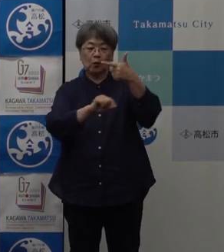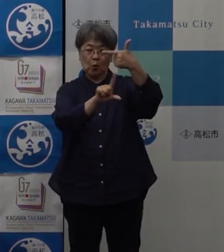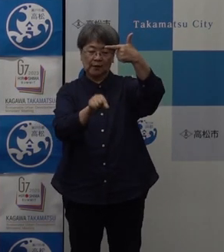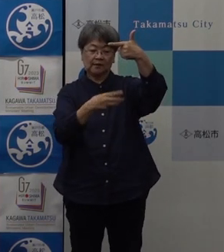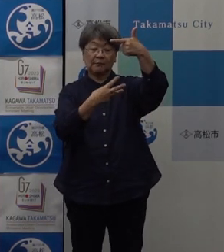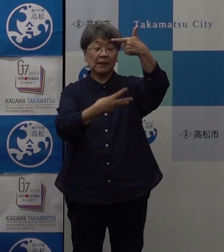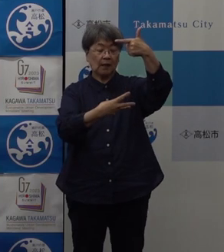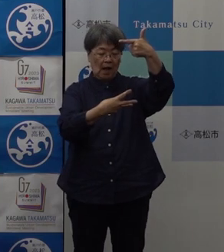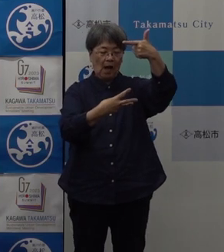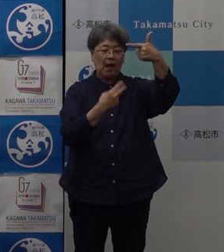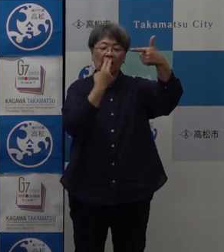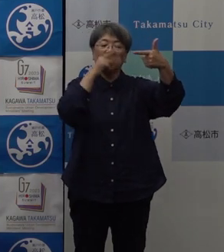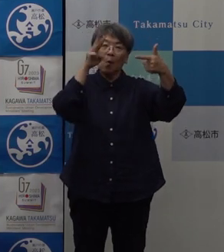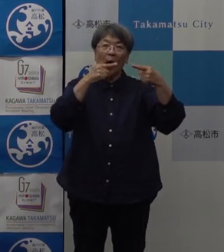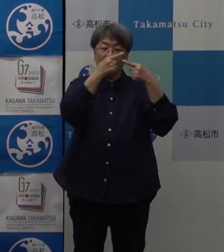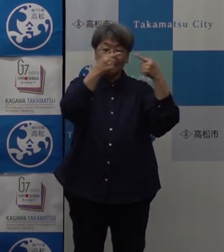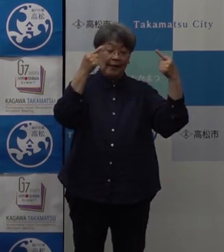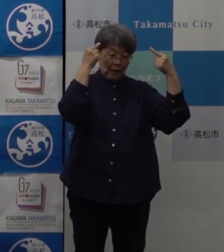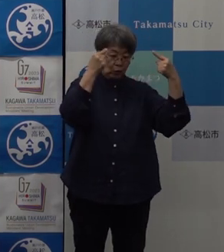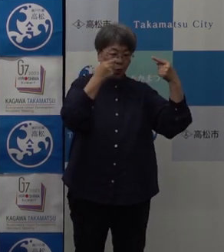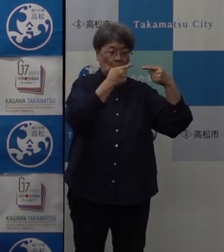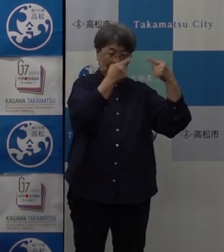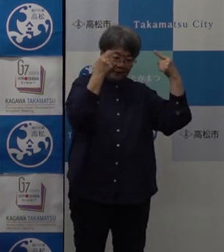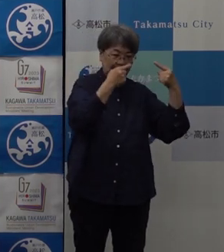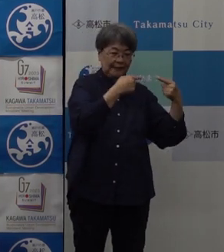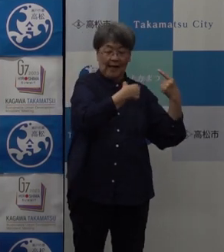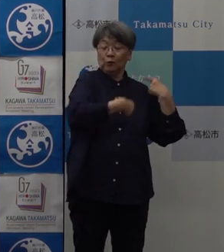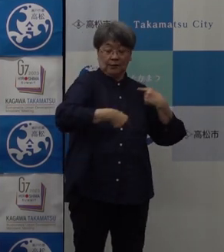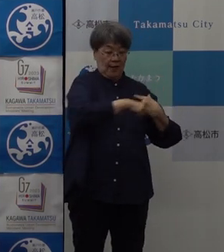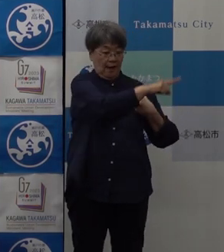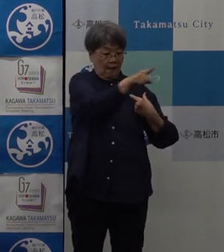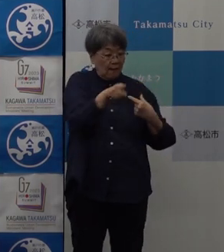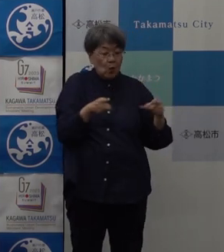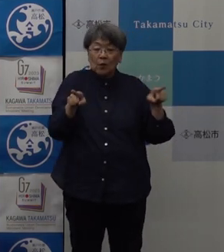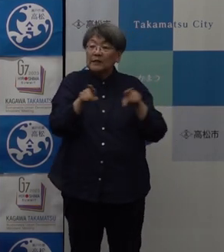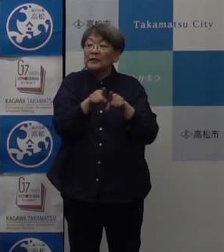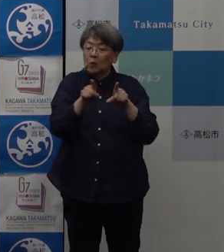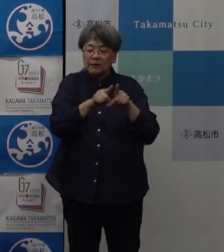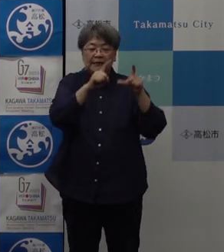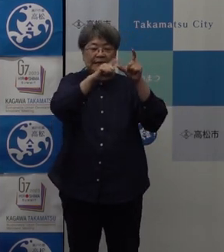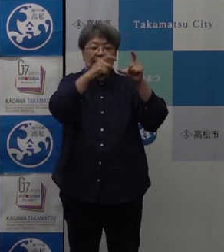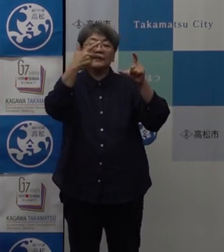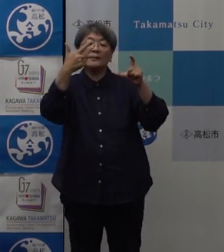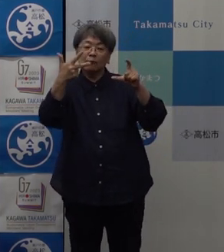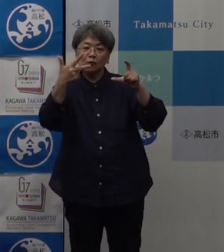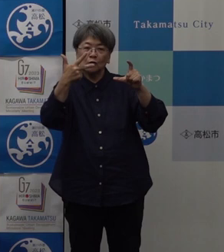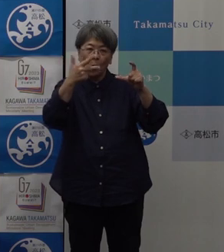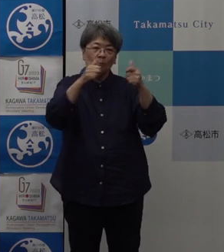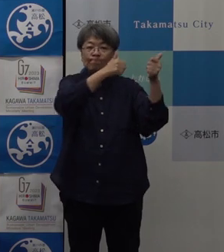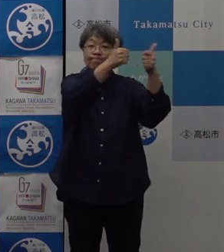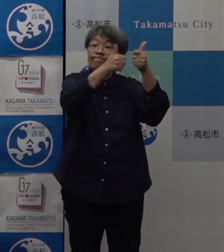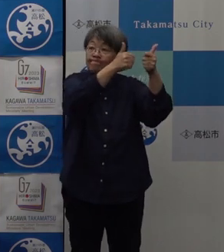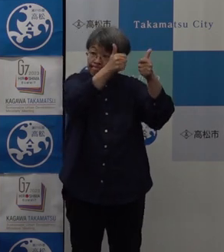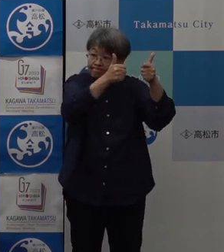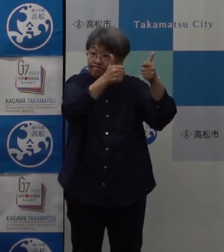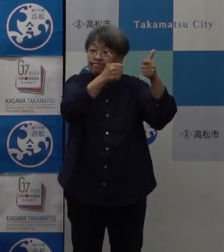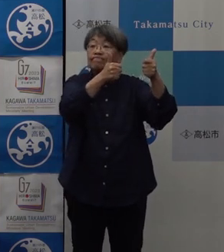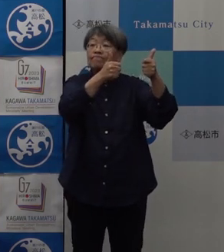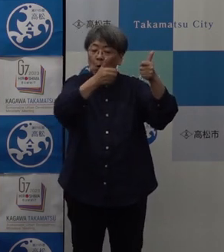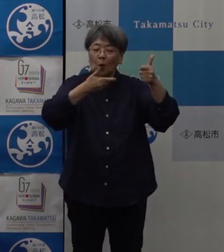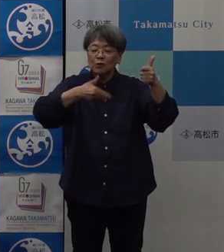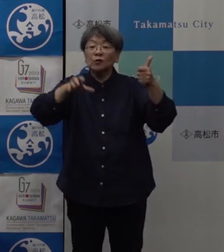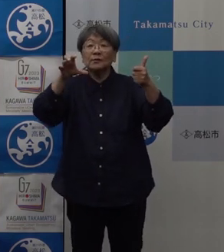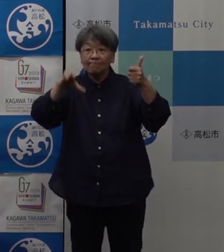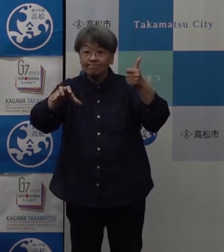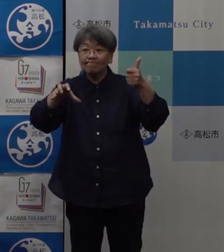に、香川大学の学生たちが交えて、で G7 の各国の出身者の皆さんと、学生